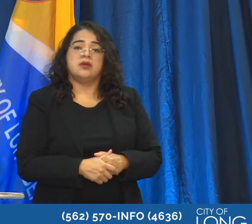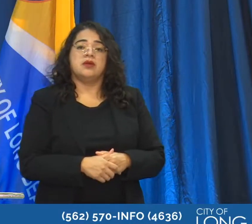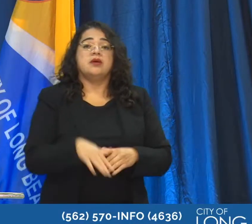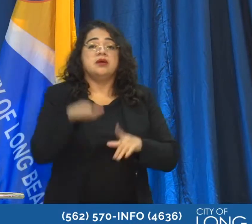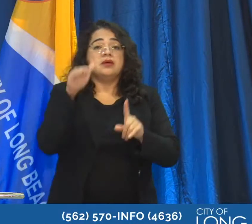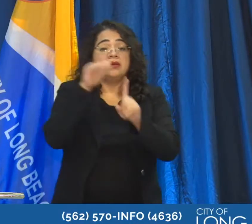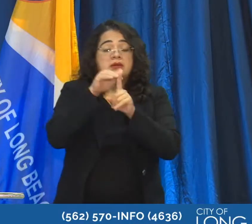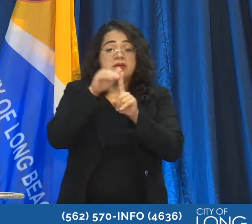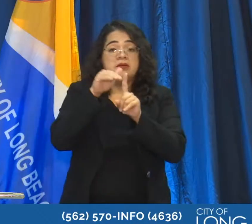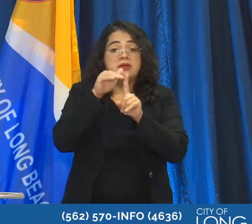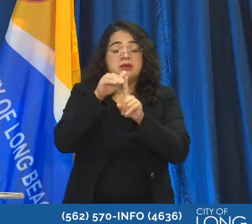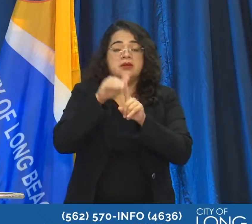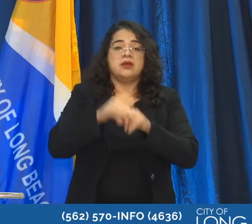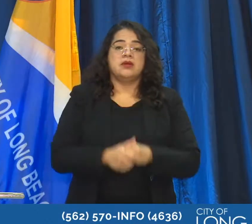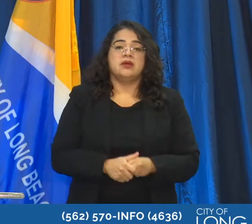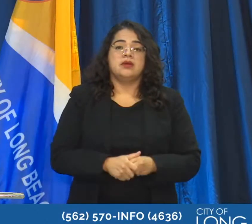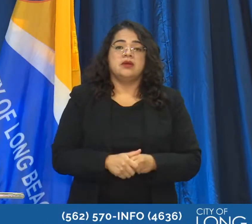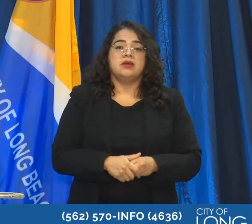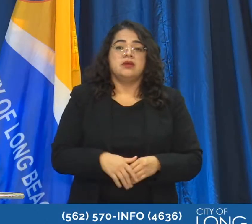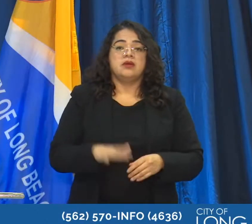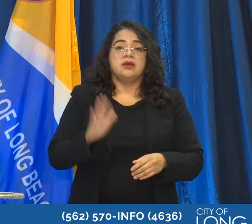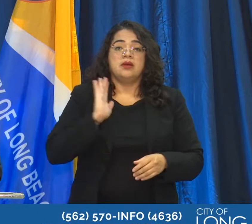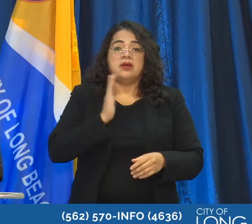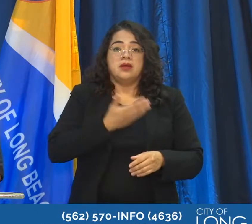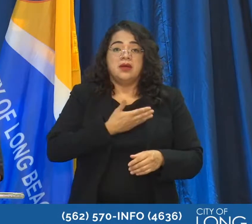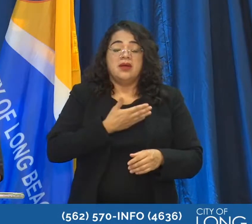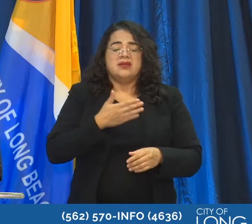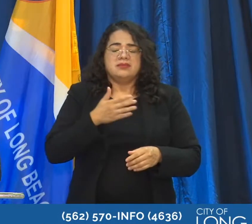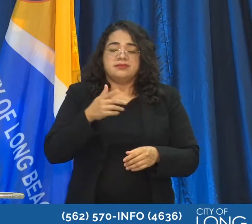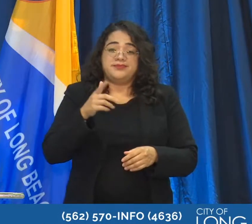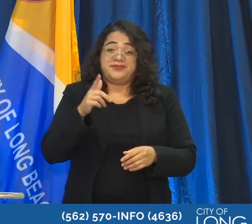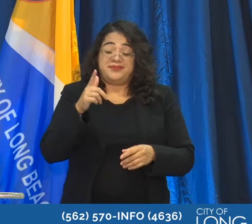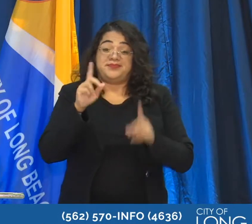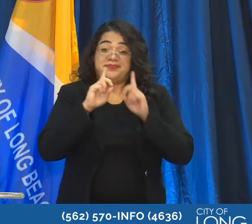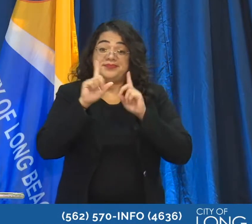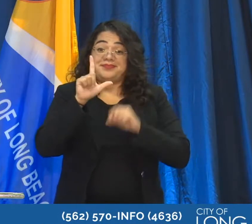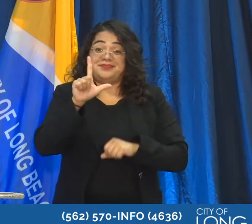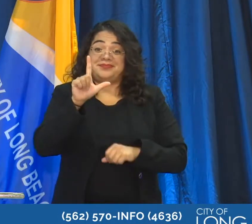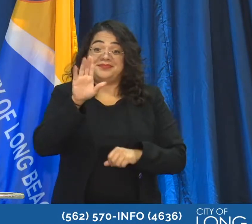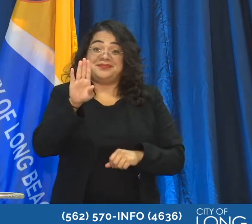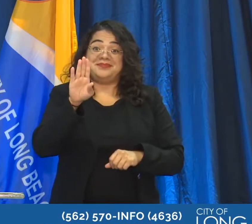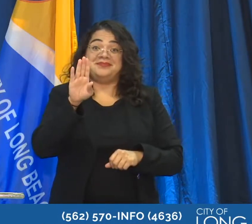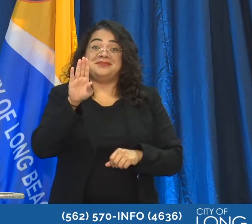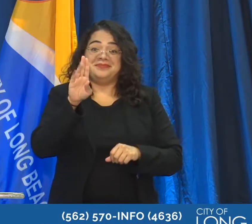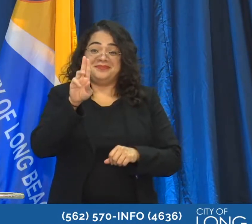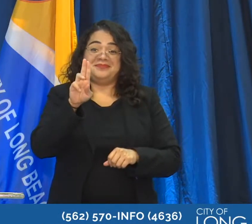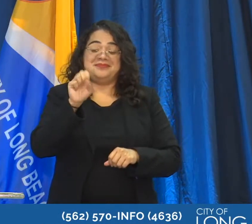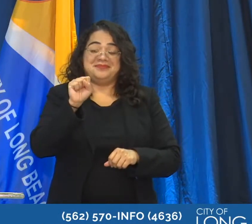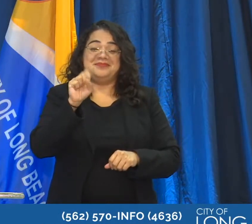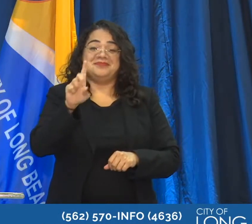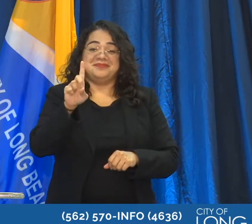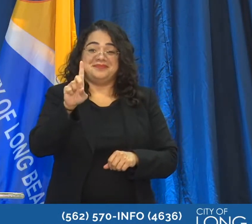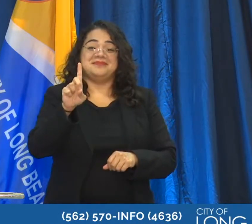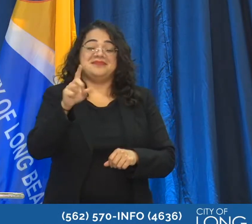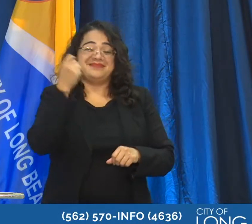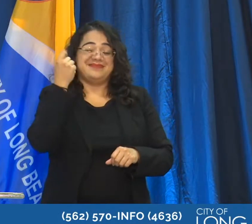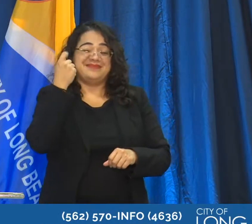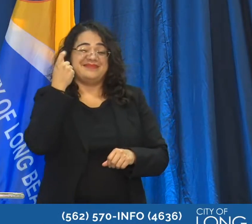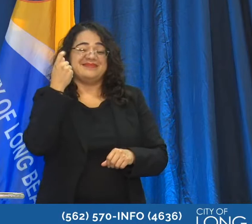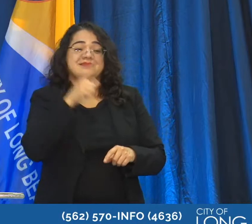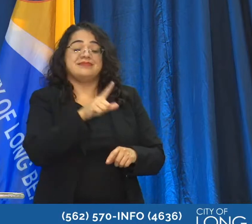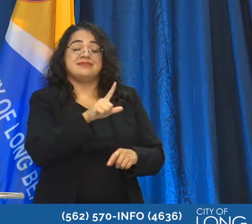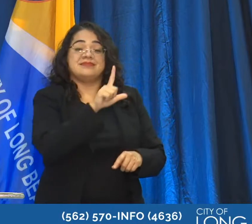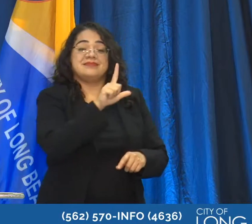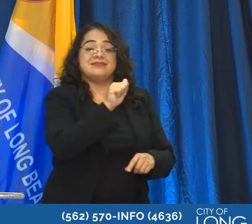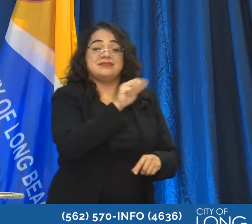Unos recordatorios sobre datos sobre nuestro distrito escolar de Long Beach. Sabemos que el condado de Los Ángeles anunció los cambios de